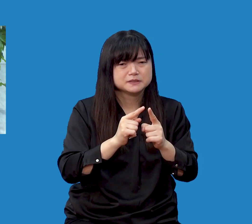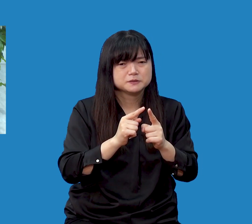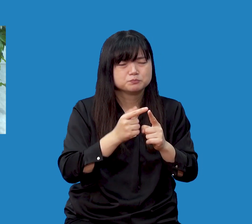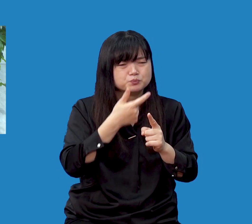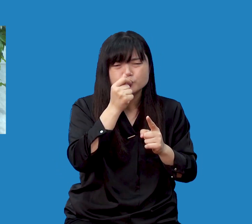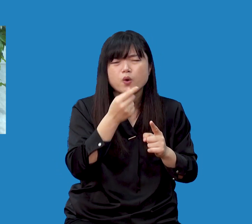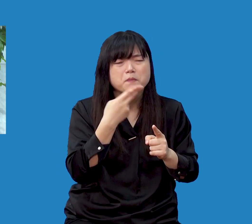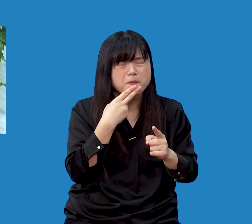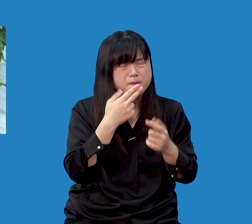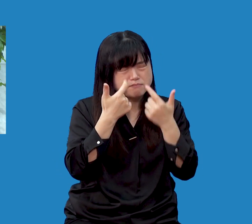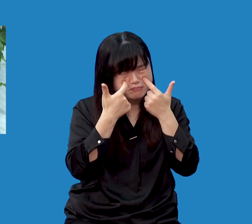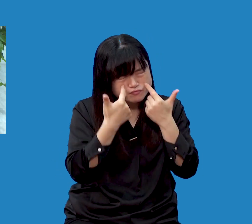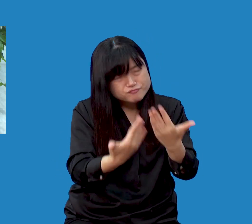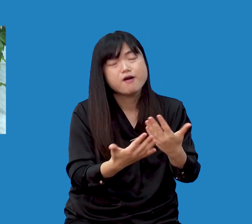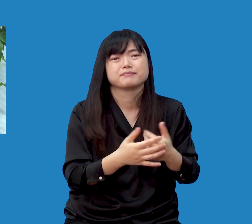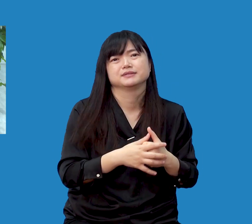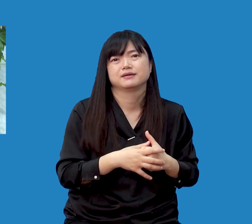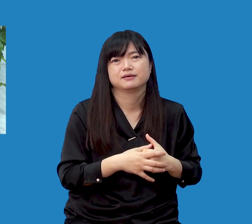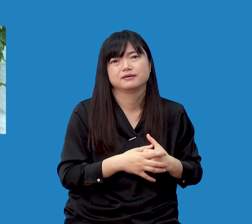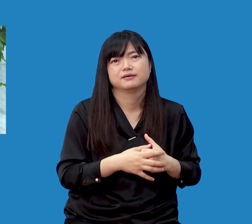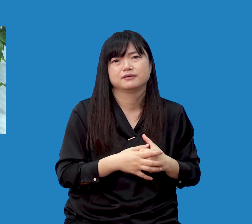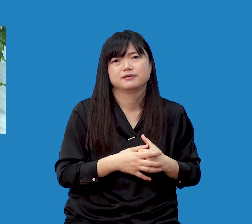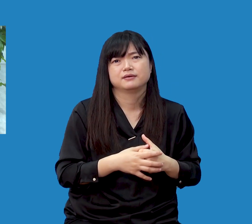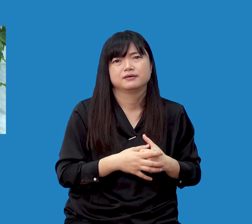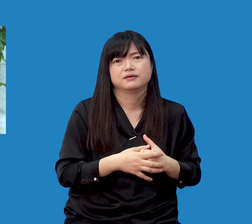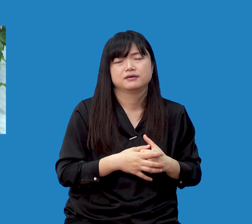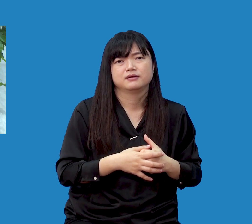얼마나 명확한 말씀이에요.